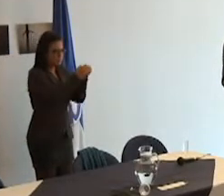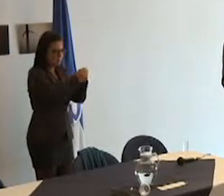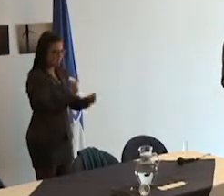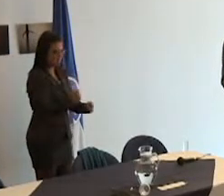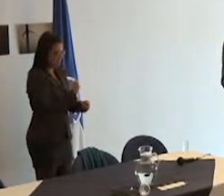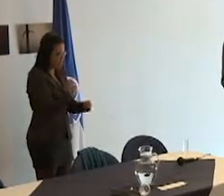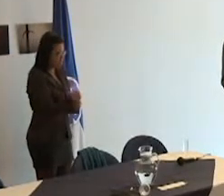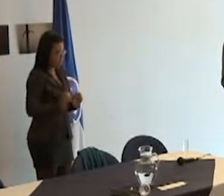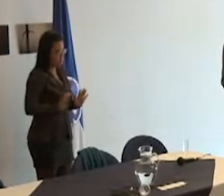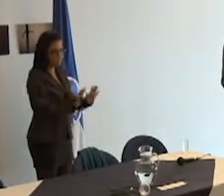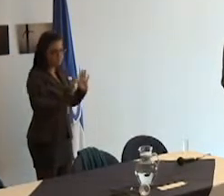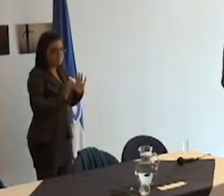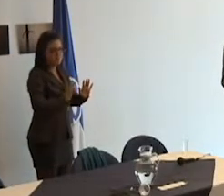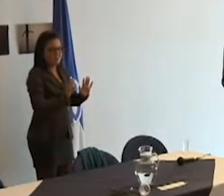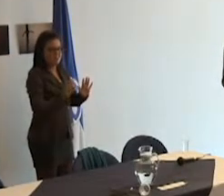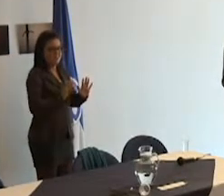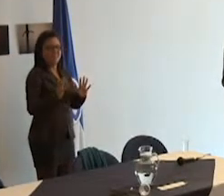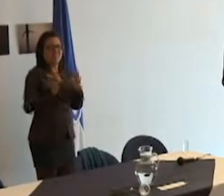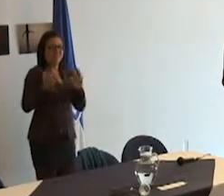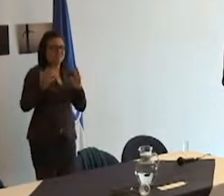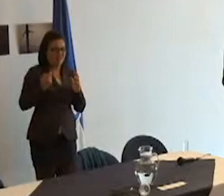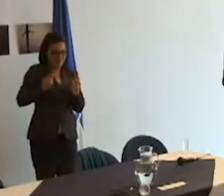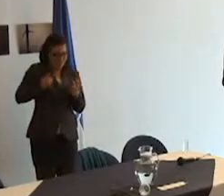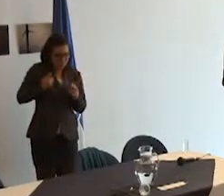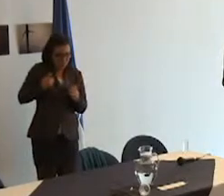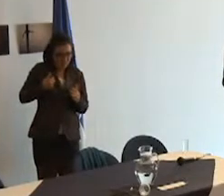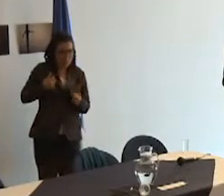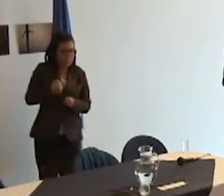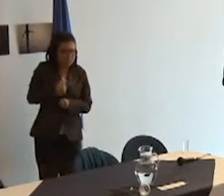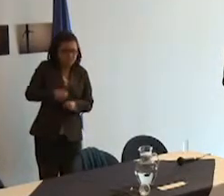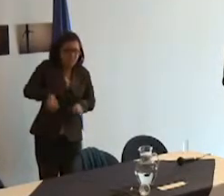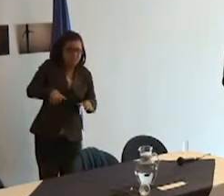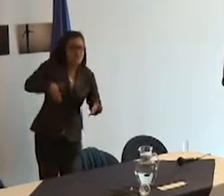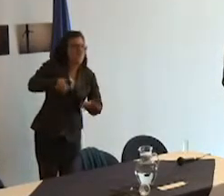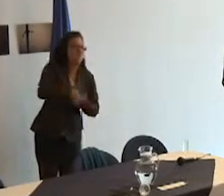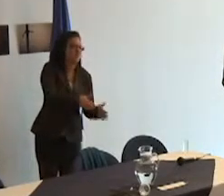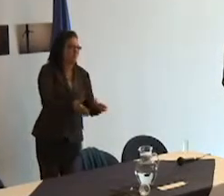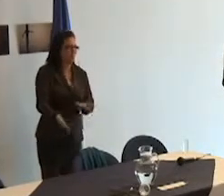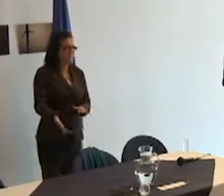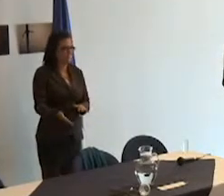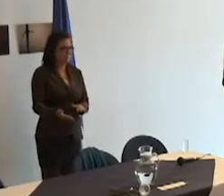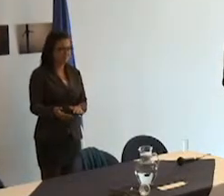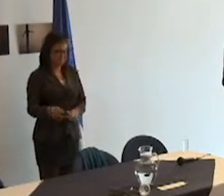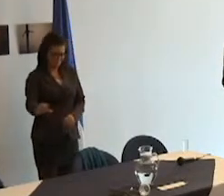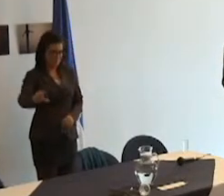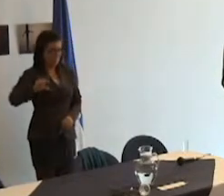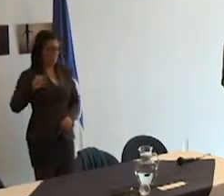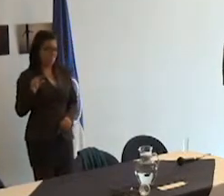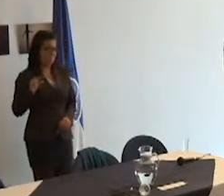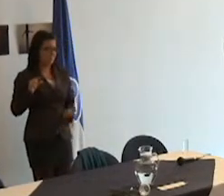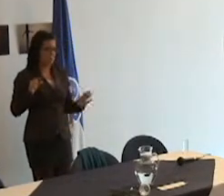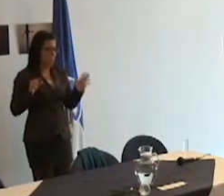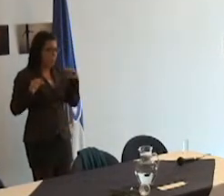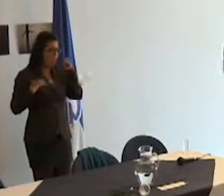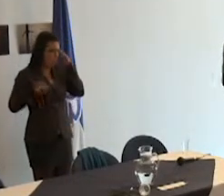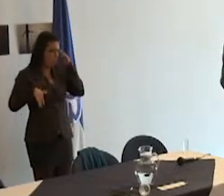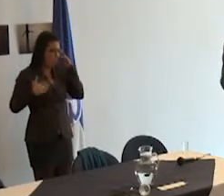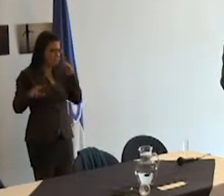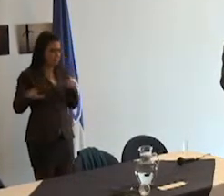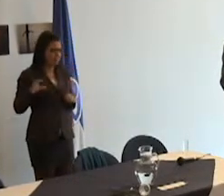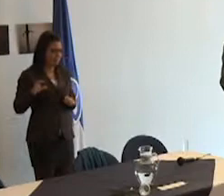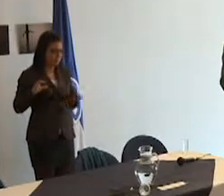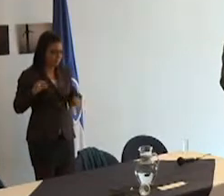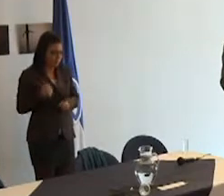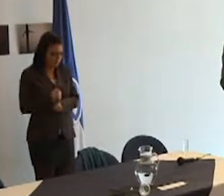de trabajo que eran impuestas hasta la muerte, no recibían ningún tipo de salario